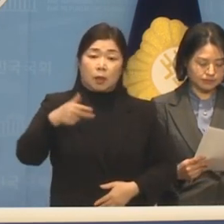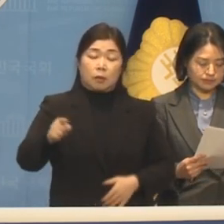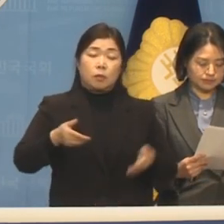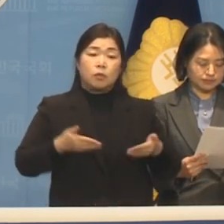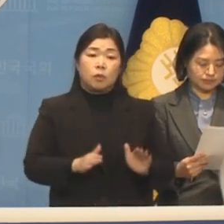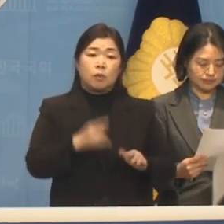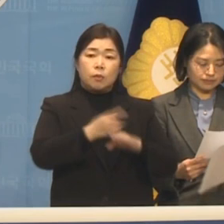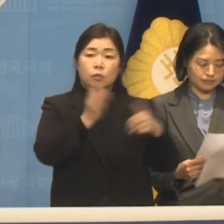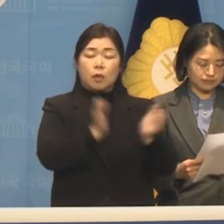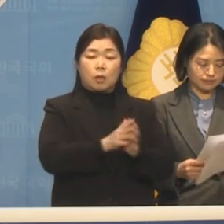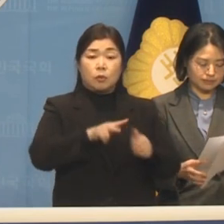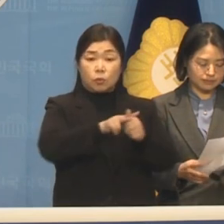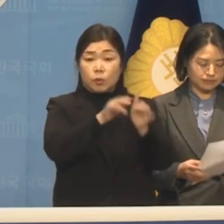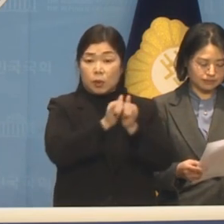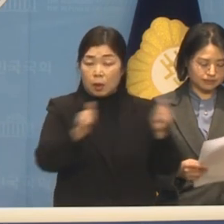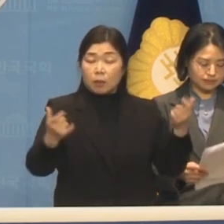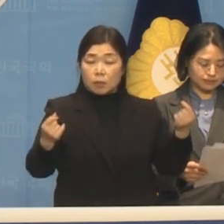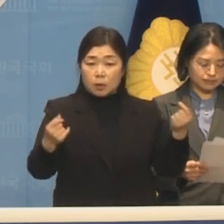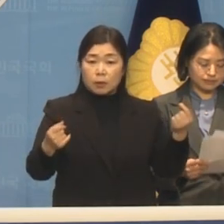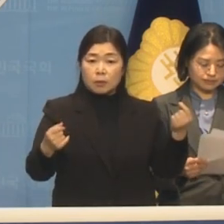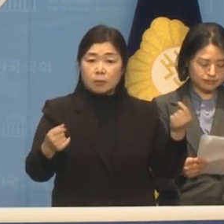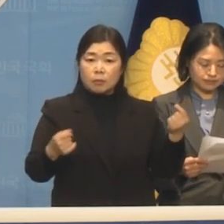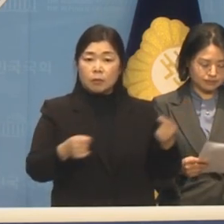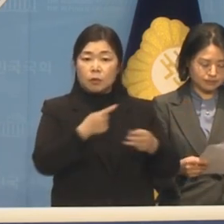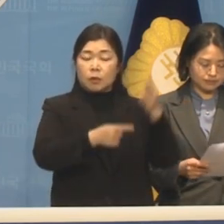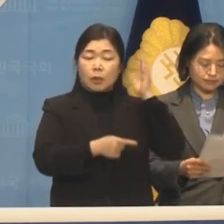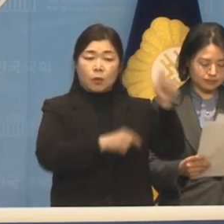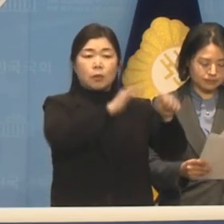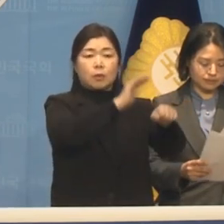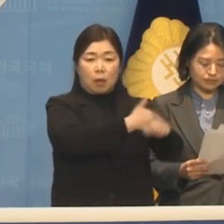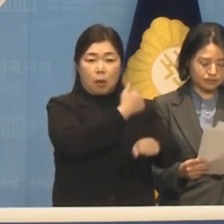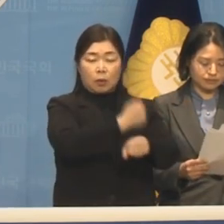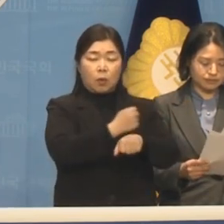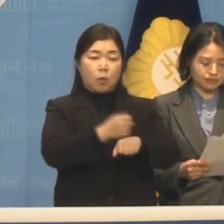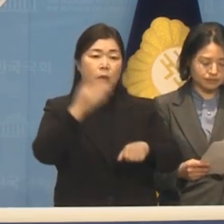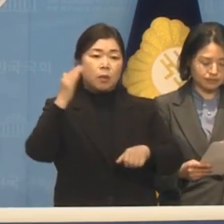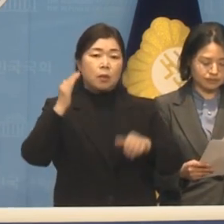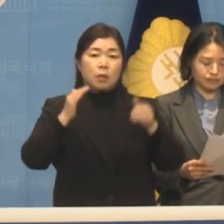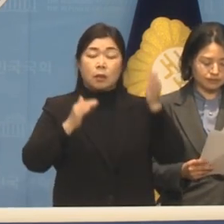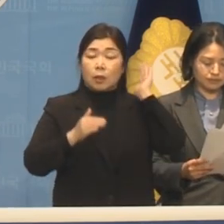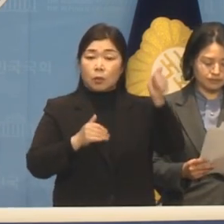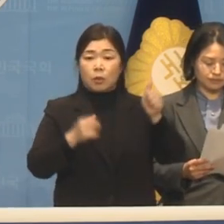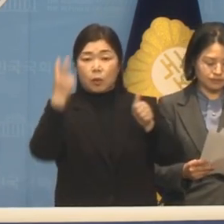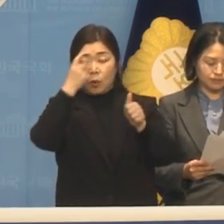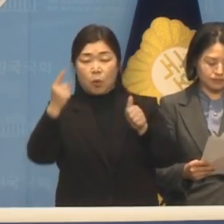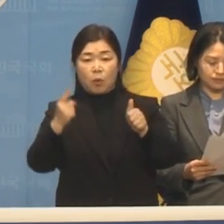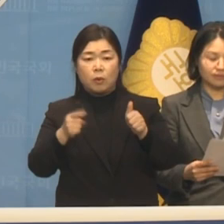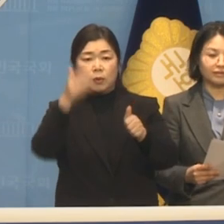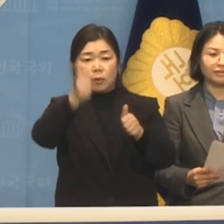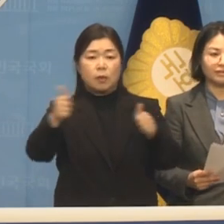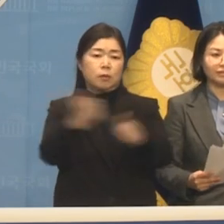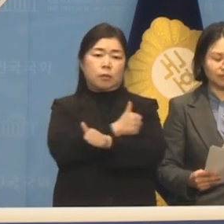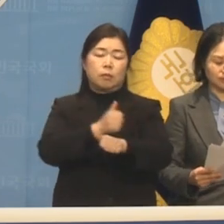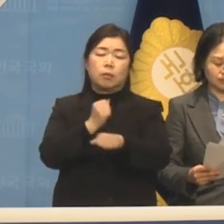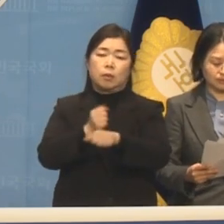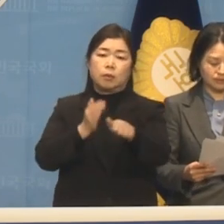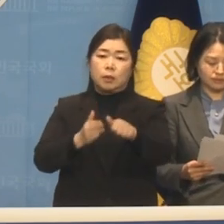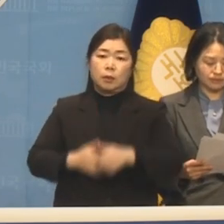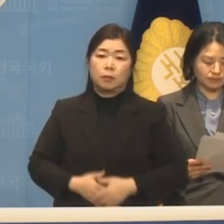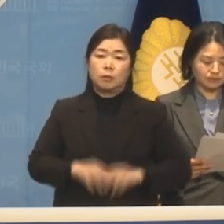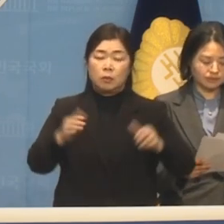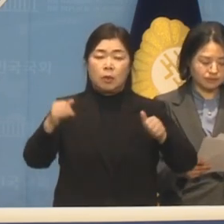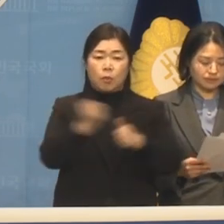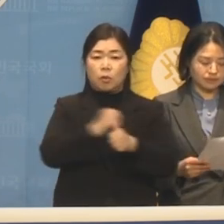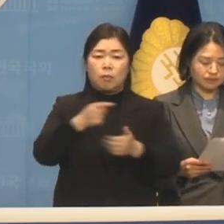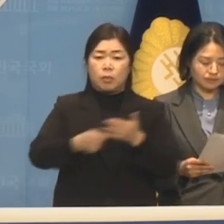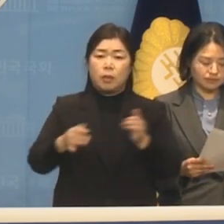더불어민주당 국회의원 출마자들은 윤석열 대통령의 사과와 대통령 경호처장의 경질을 요구합니다. 국가폭력의